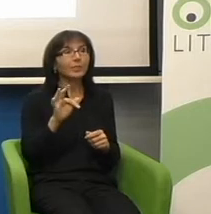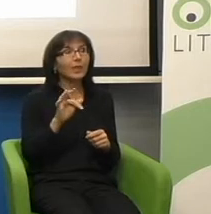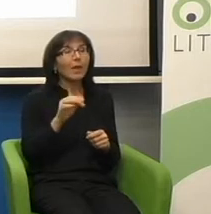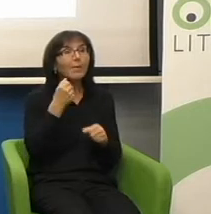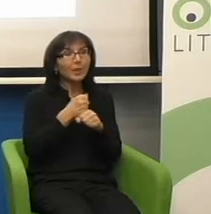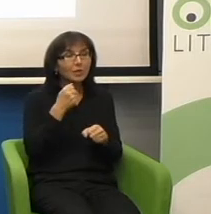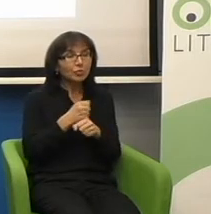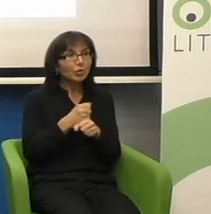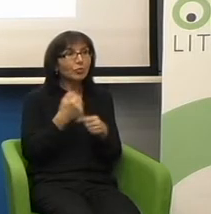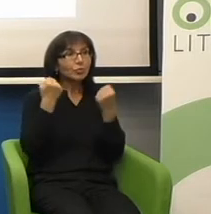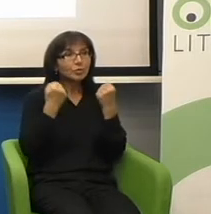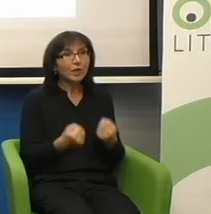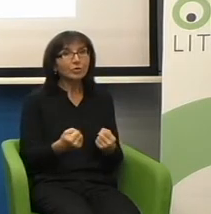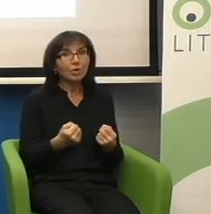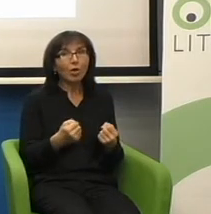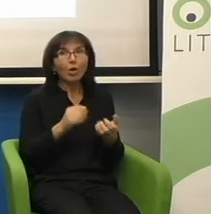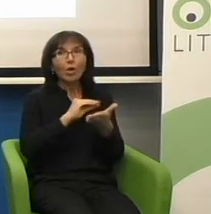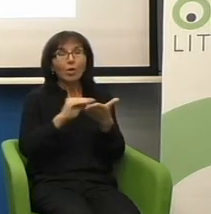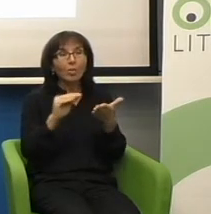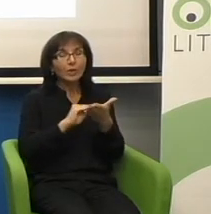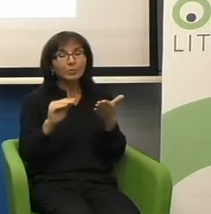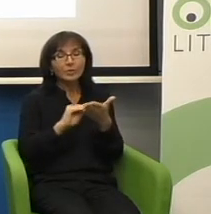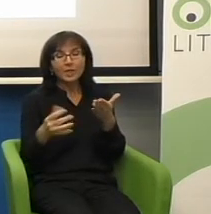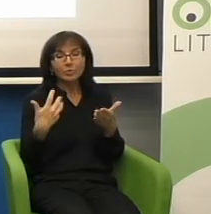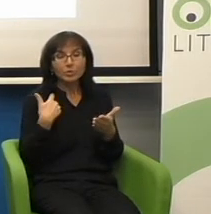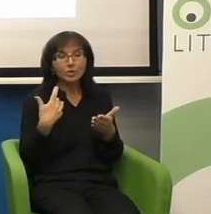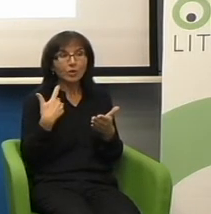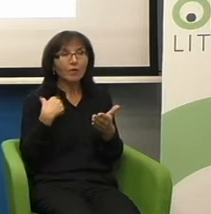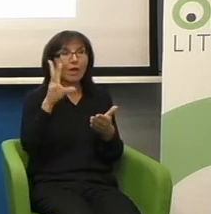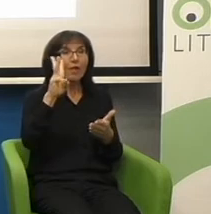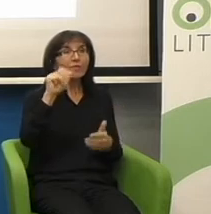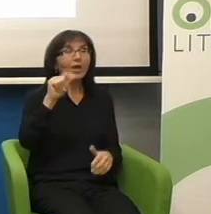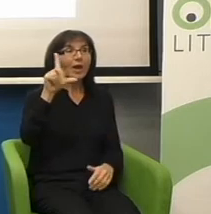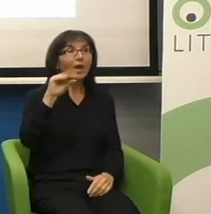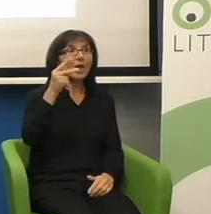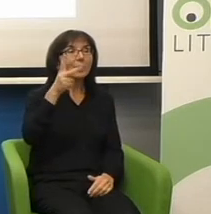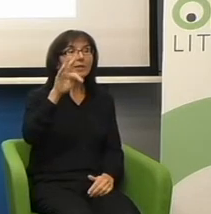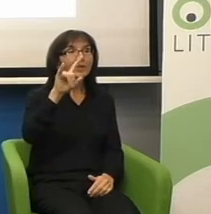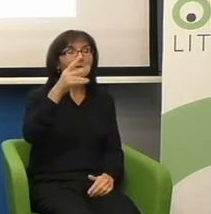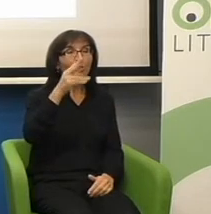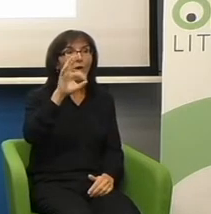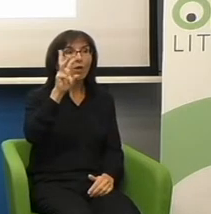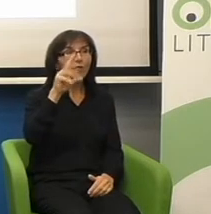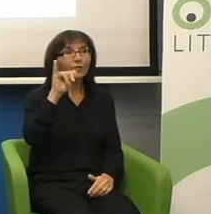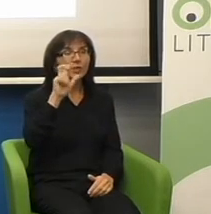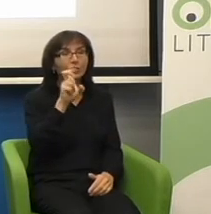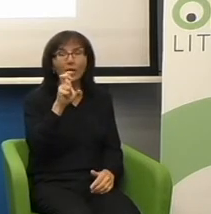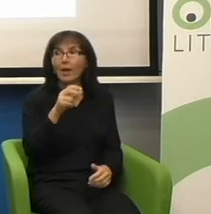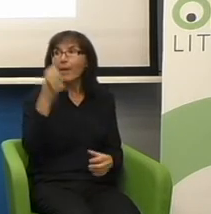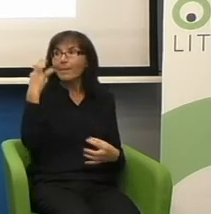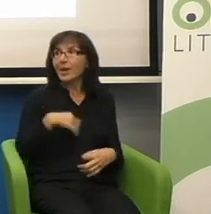pracują ciężko nad biografią Anny Walentynowicz. Spotkanie dzisiejsze poprowadzi pani Katarzyna